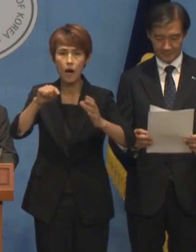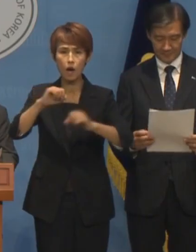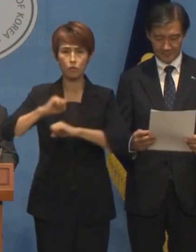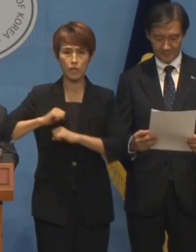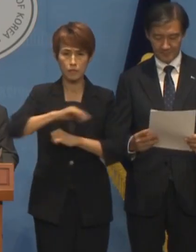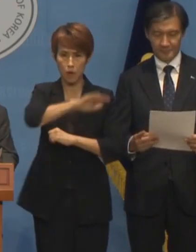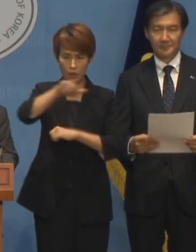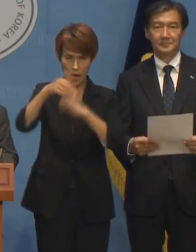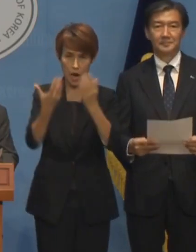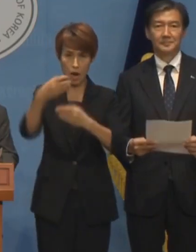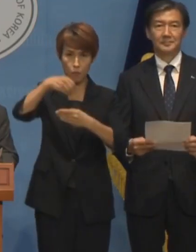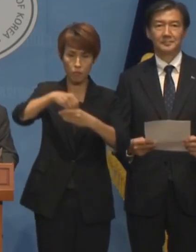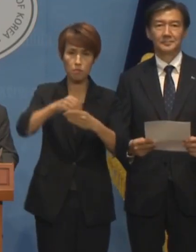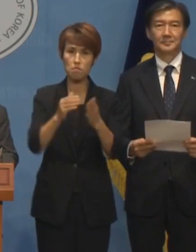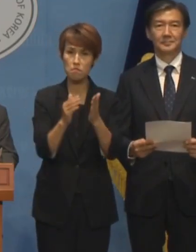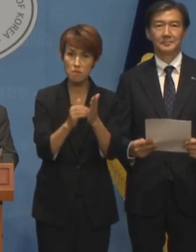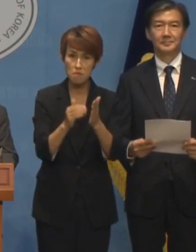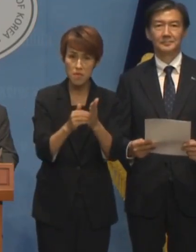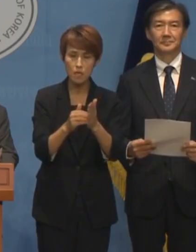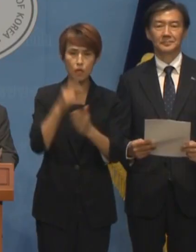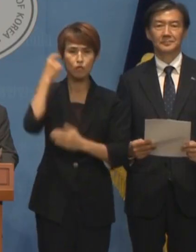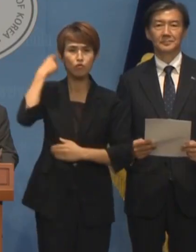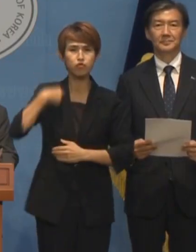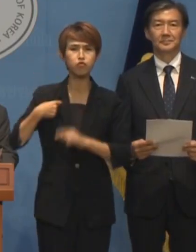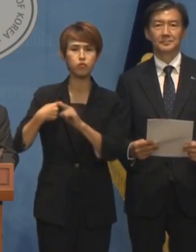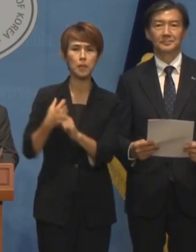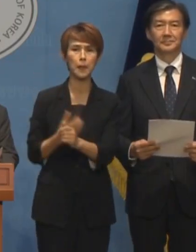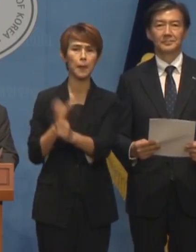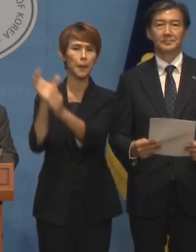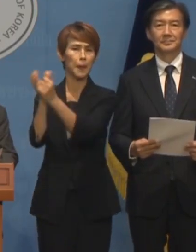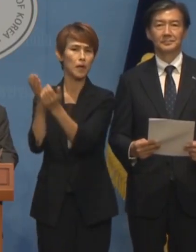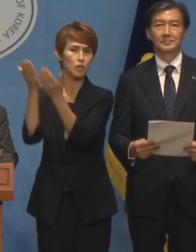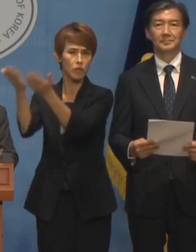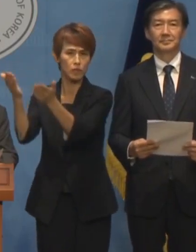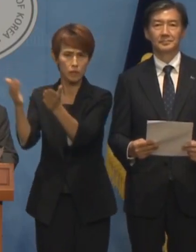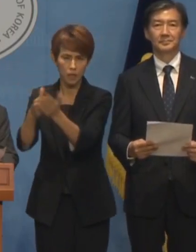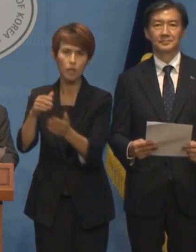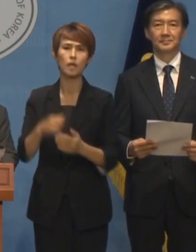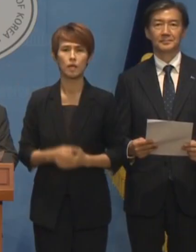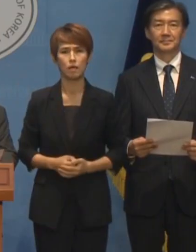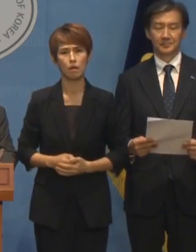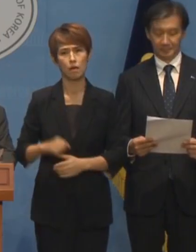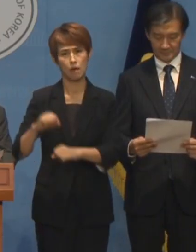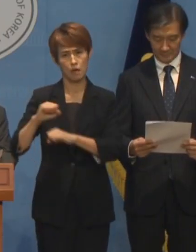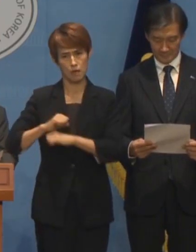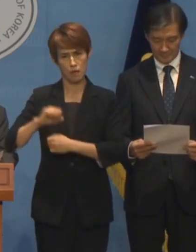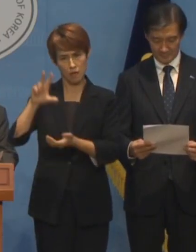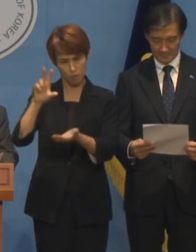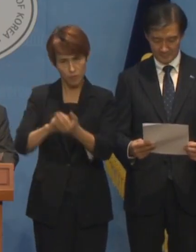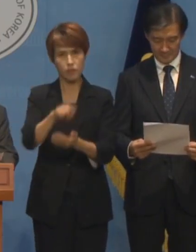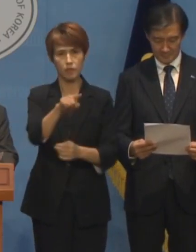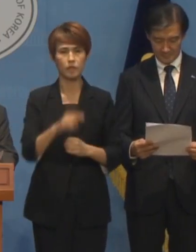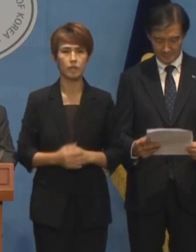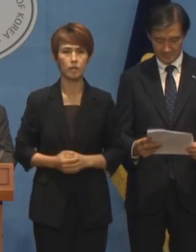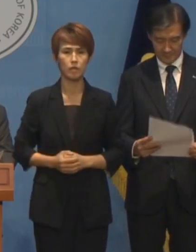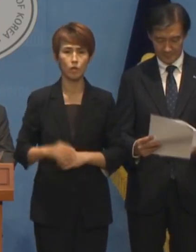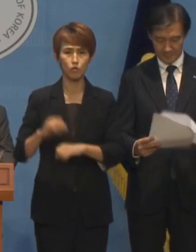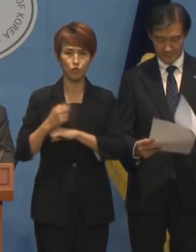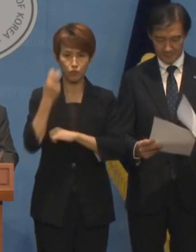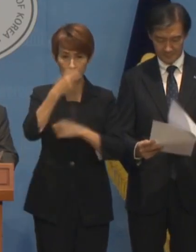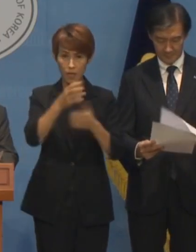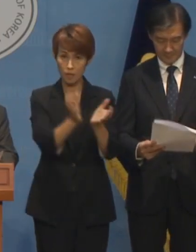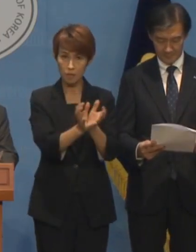현황이 담긴 기밀들을 중국 동포에 넘긴 심각한 안보 참사로 보입니다.